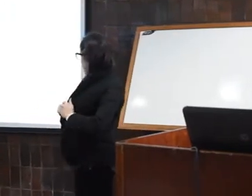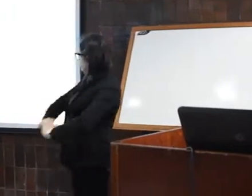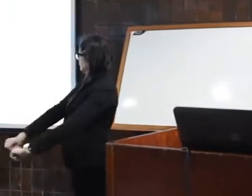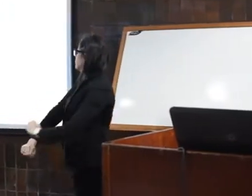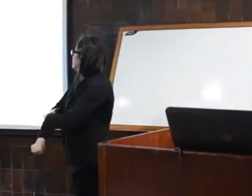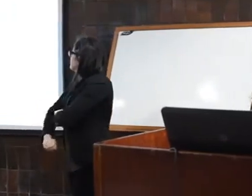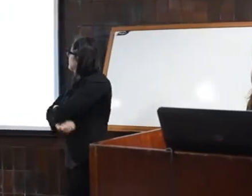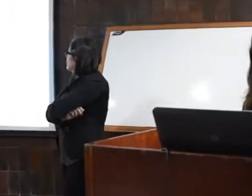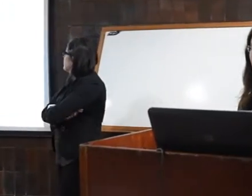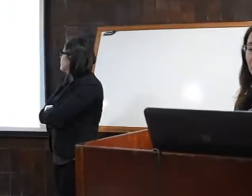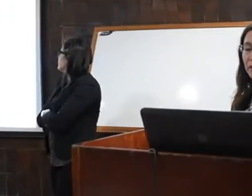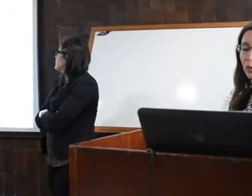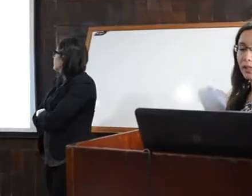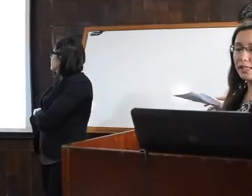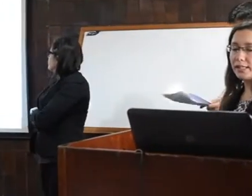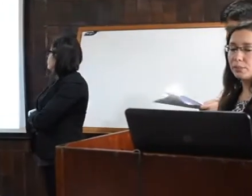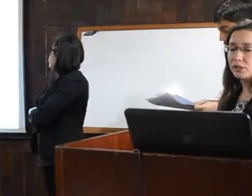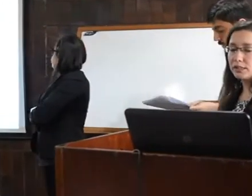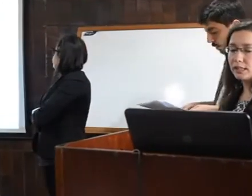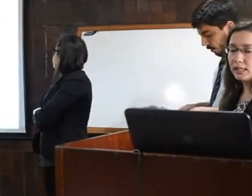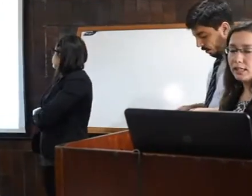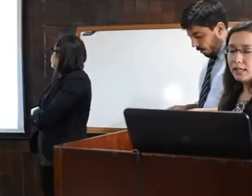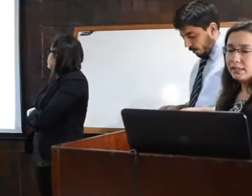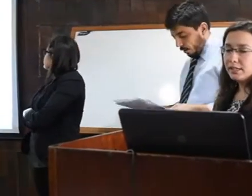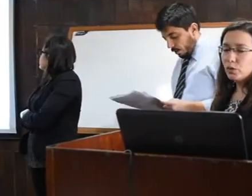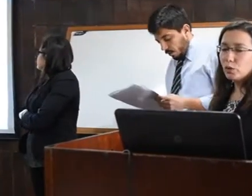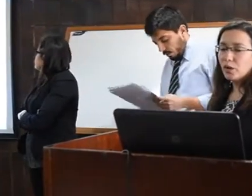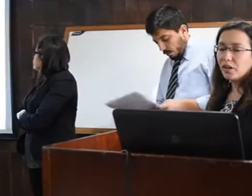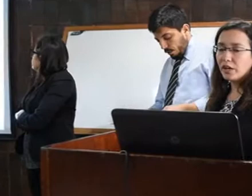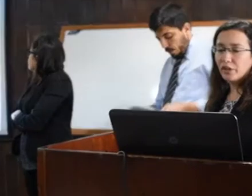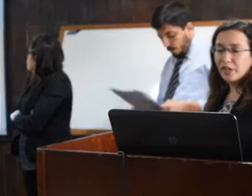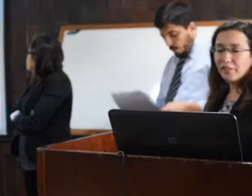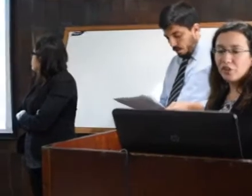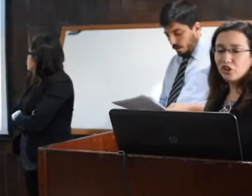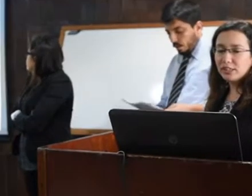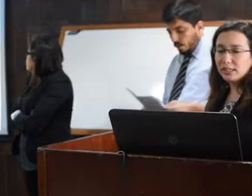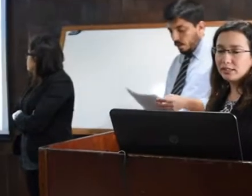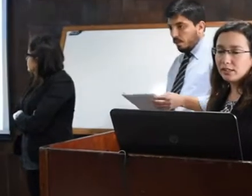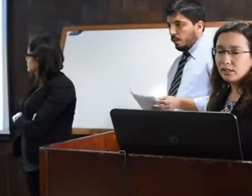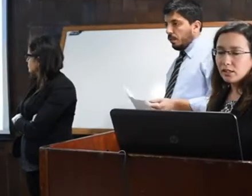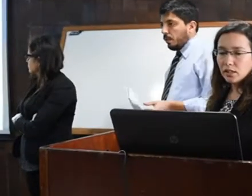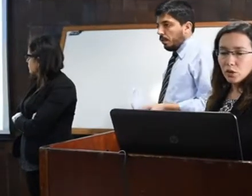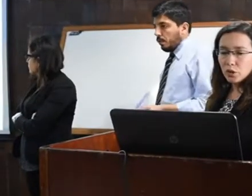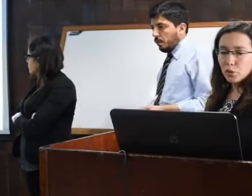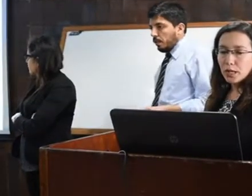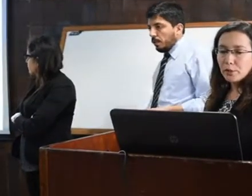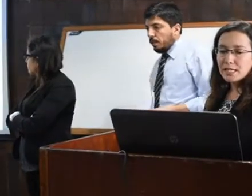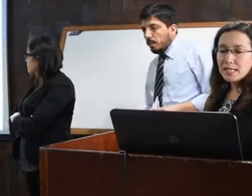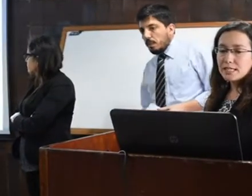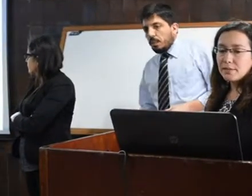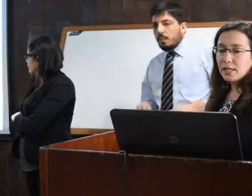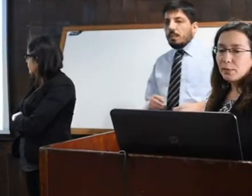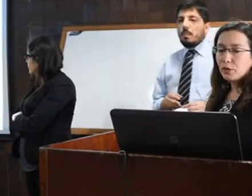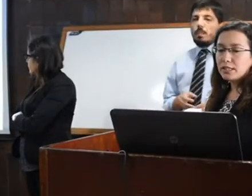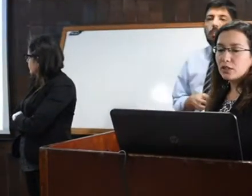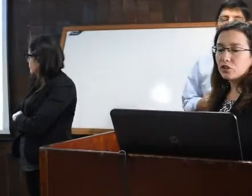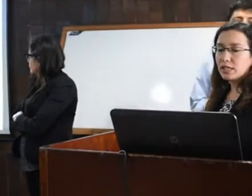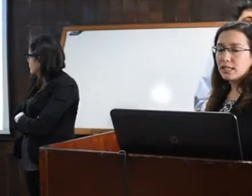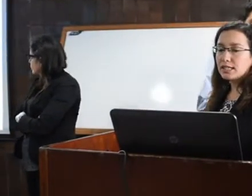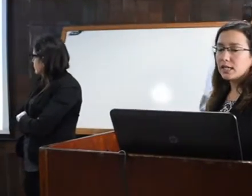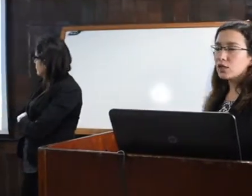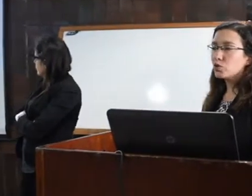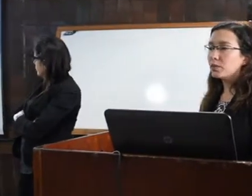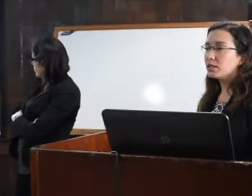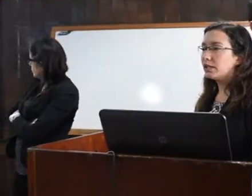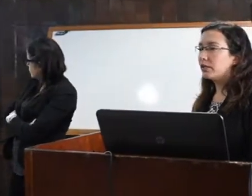solicitud de una póliza por parte de un cliente potencial desde un lugar geográfico distante cuando una policía de similar puede ser